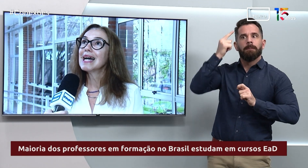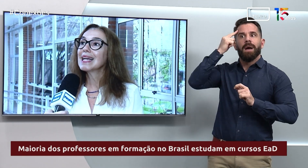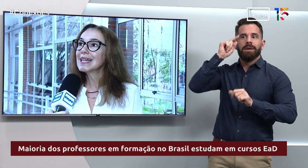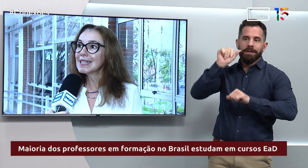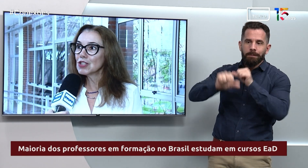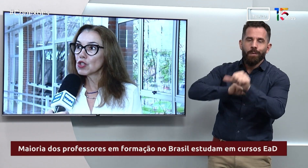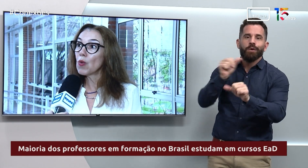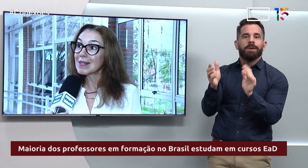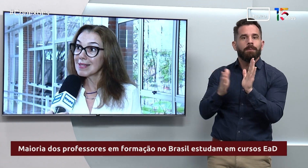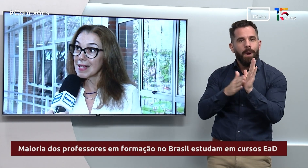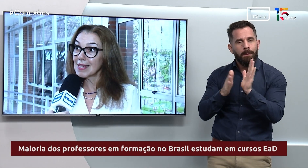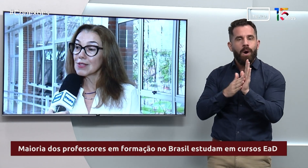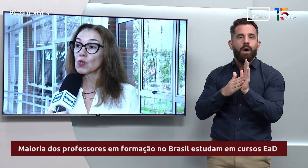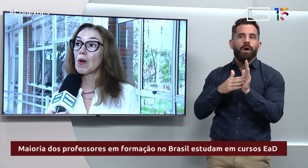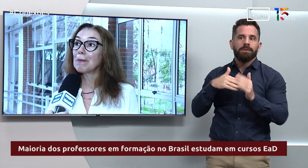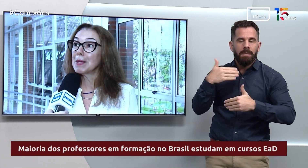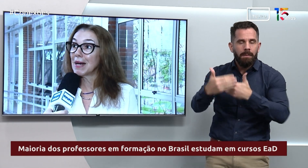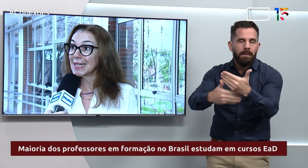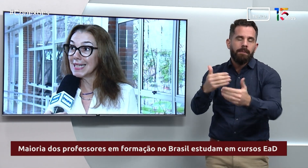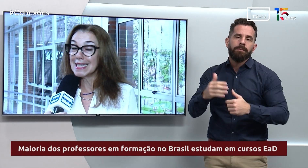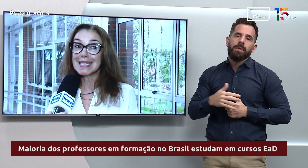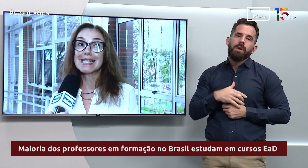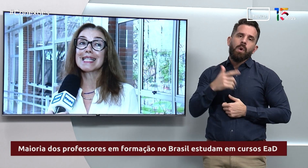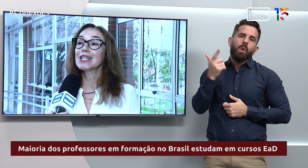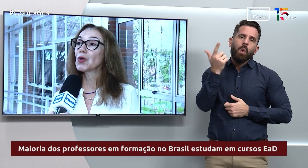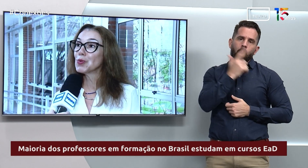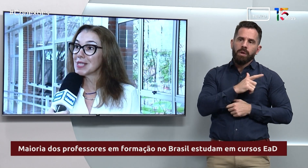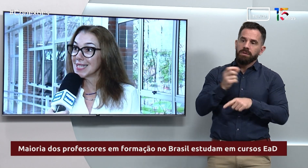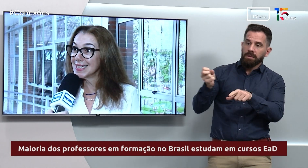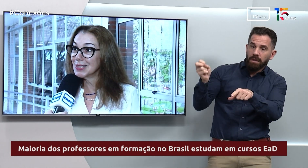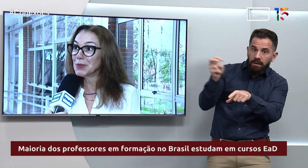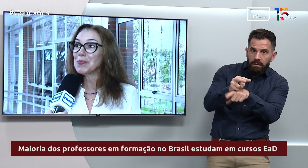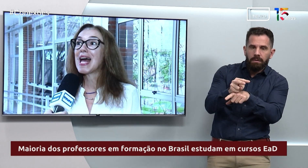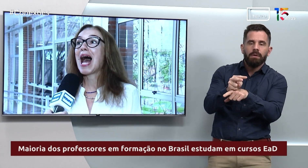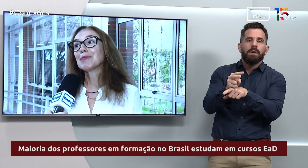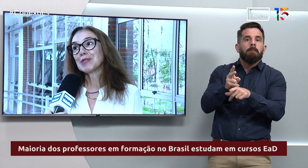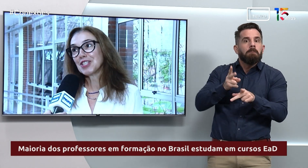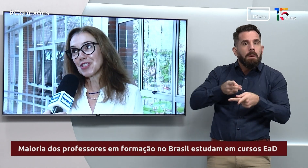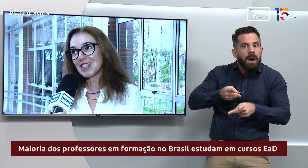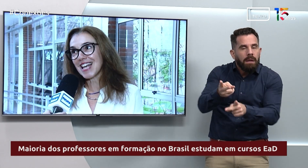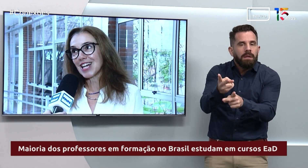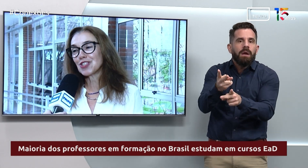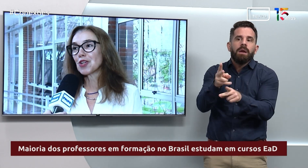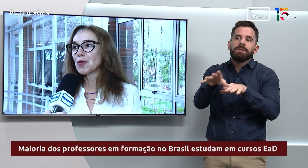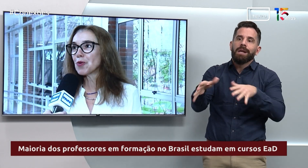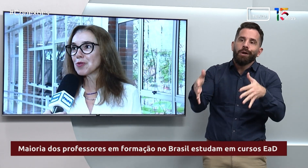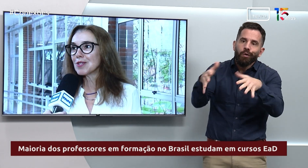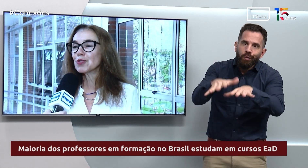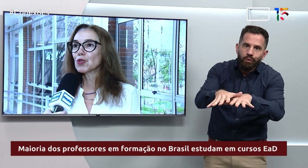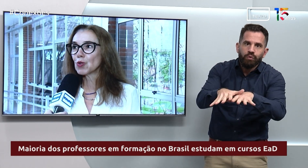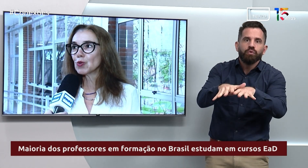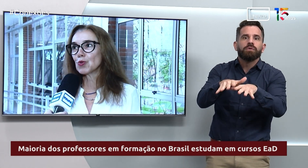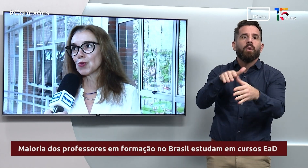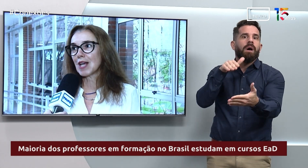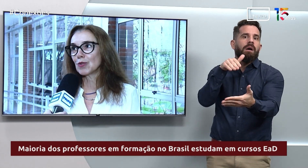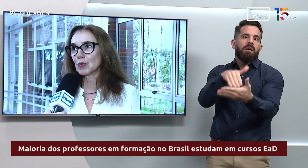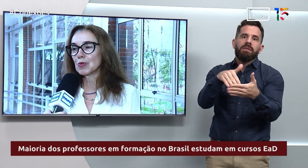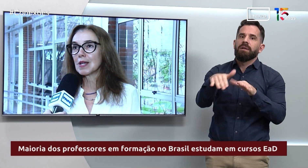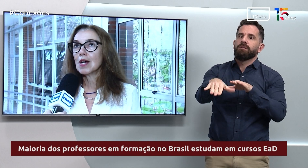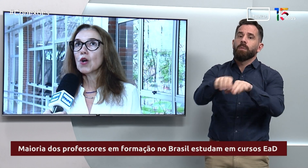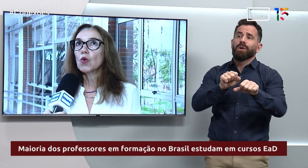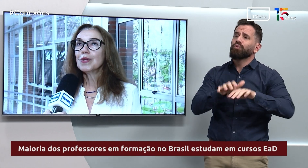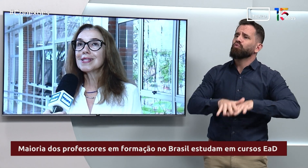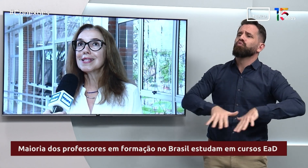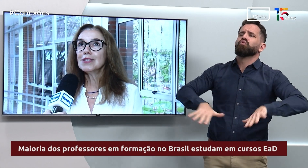pensar em garantir o acesso, a permanência, a inclusão, a aprendizagem, a conclusão de todos os